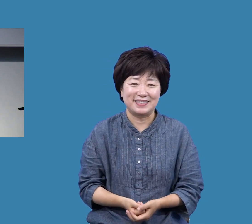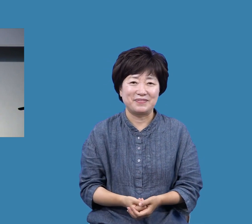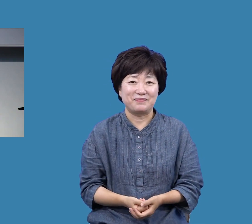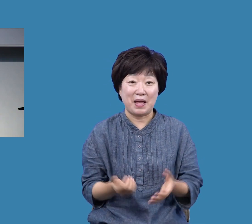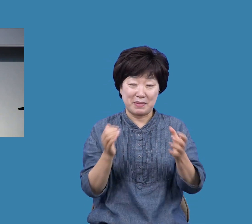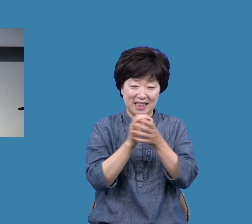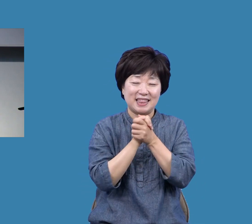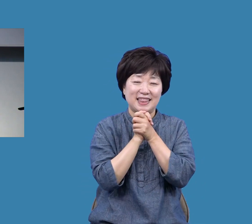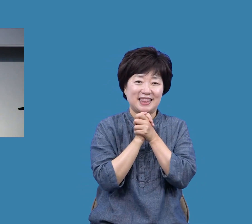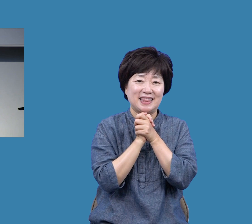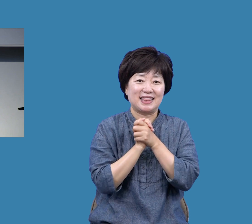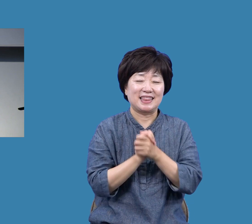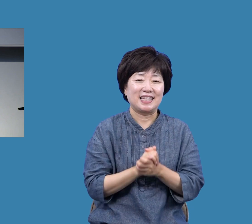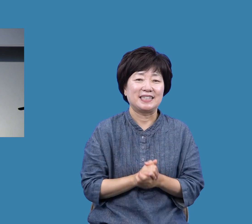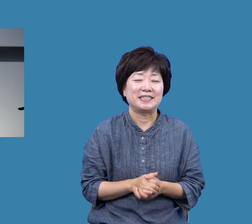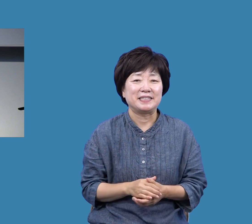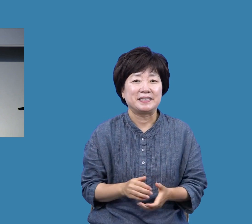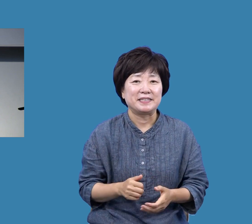아멘?